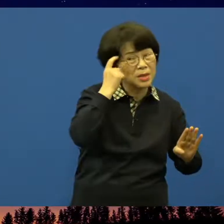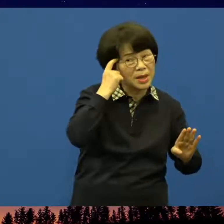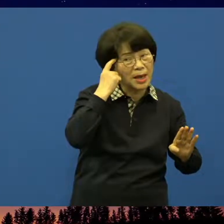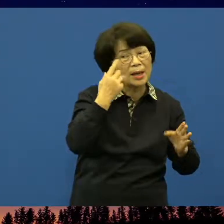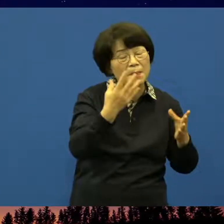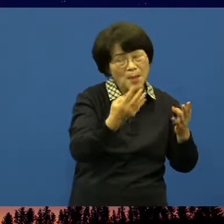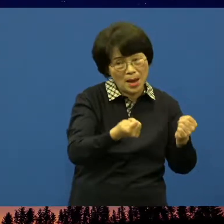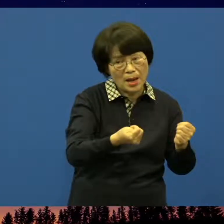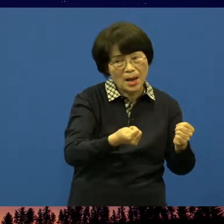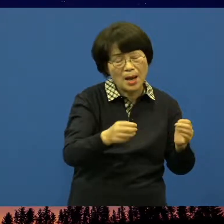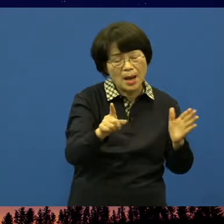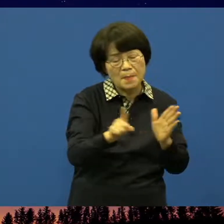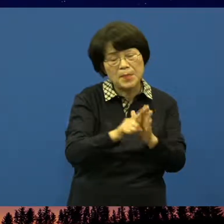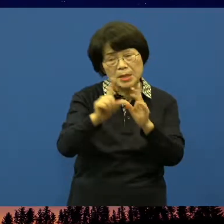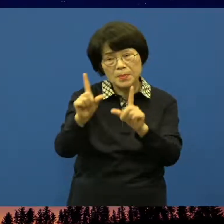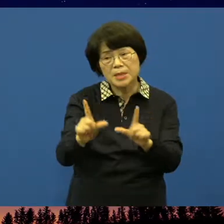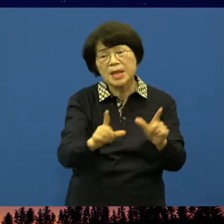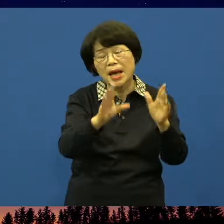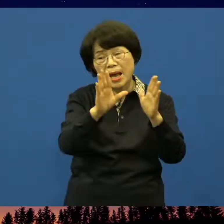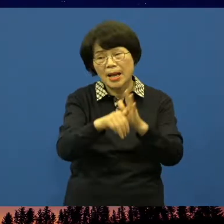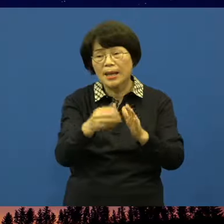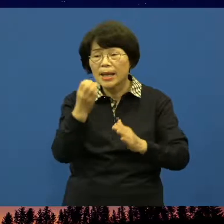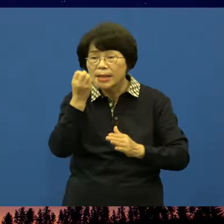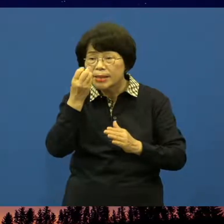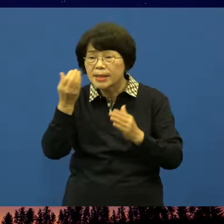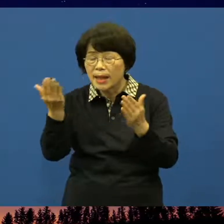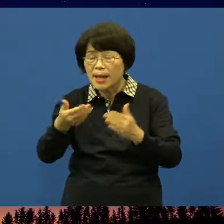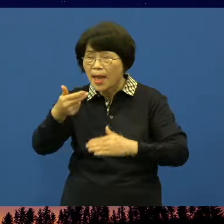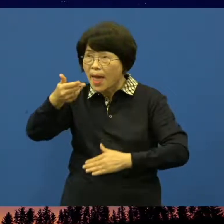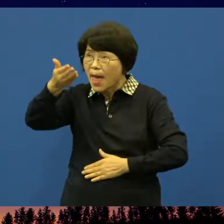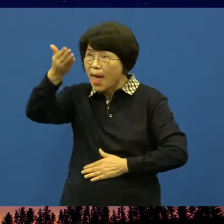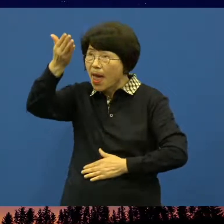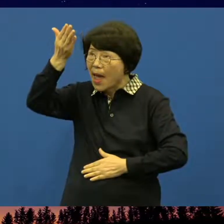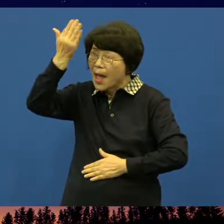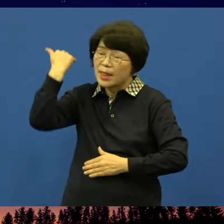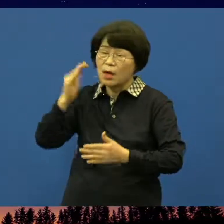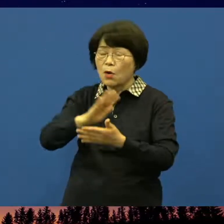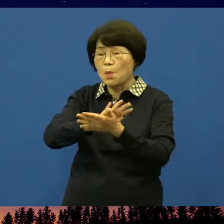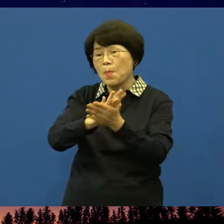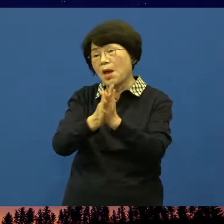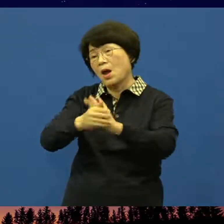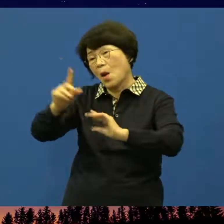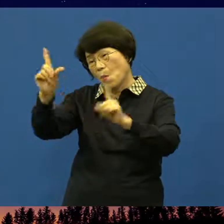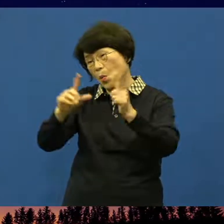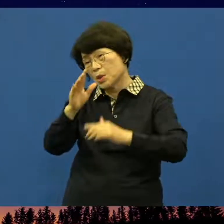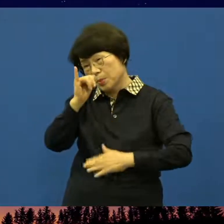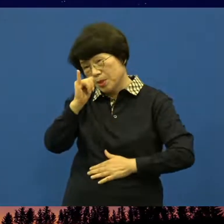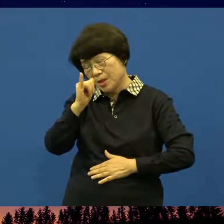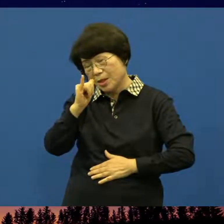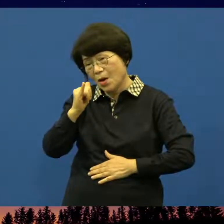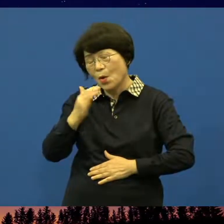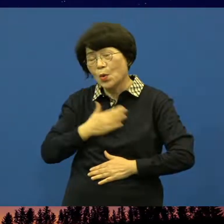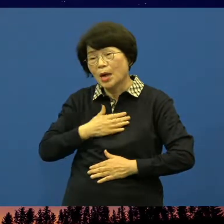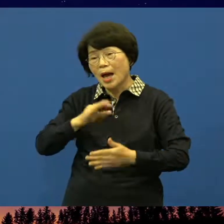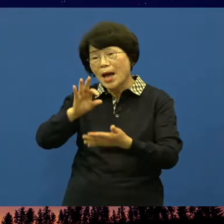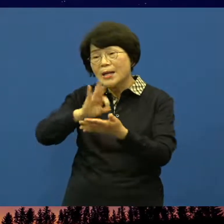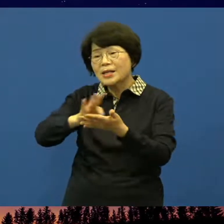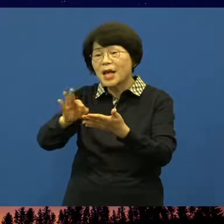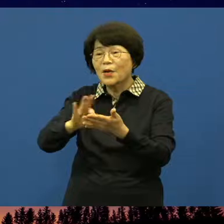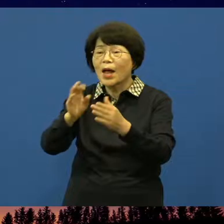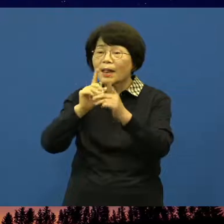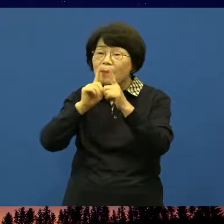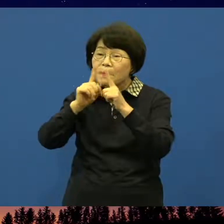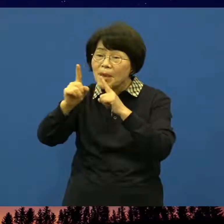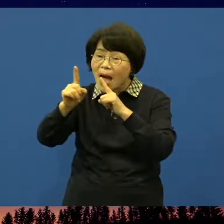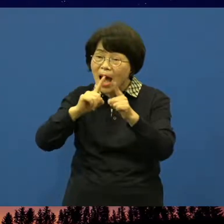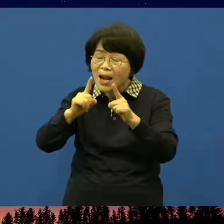말이죠. 이런 믿음 생활을 하면 참 신기한 게 뭐냐면 이전과 달라진 모습을 발견해요. 우리의 언어가 달라졌어요, 우선. 여러분,